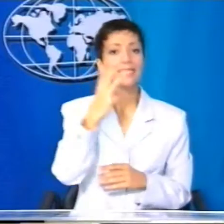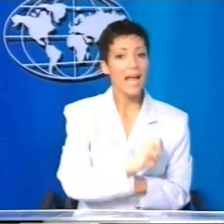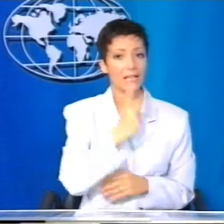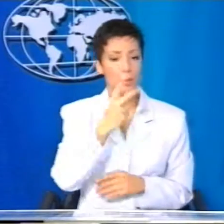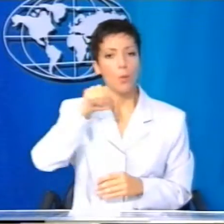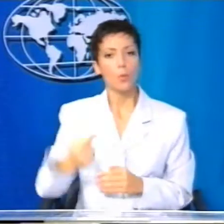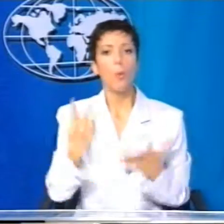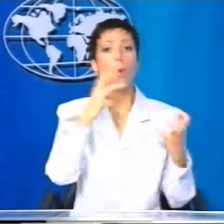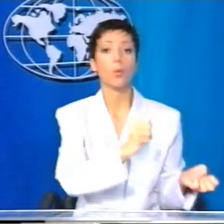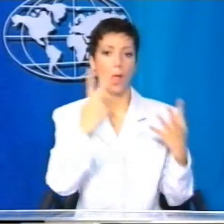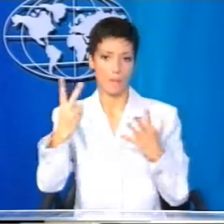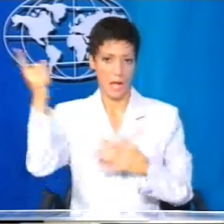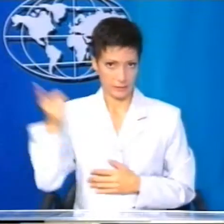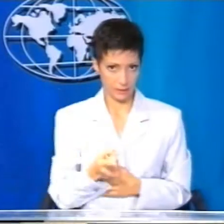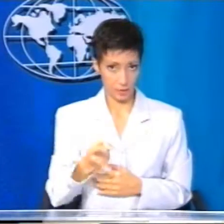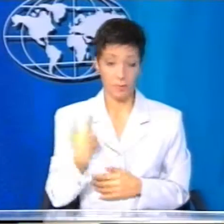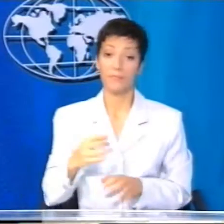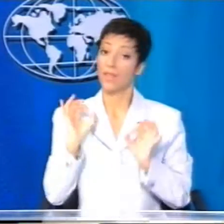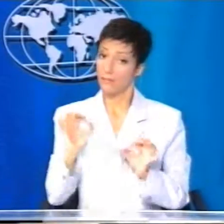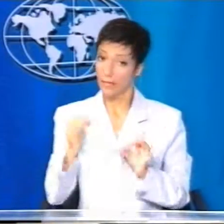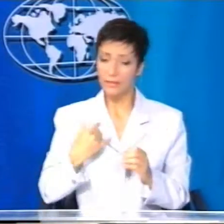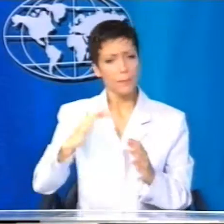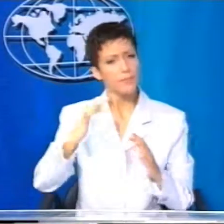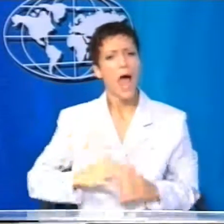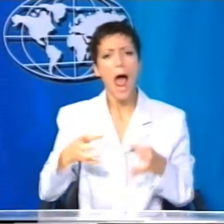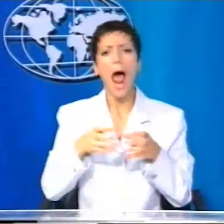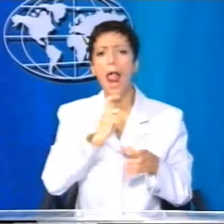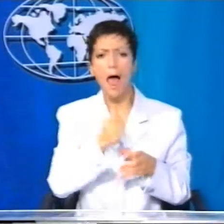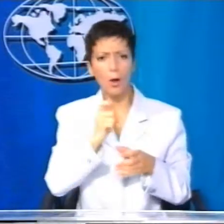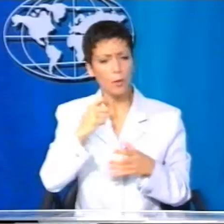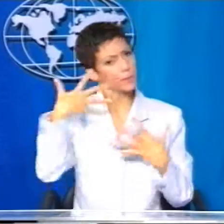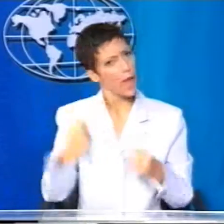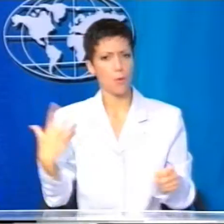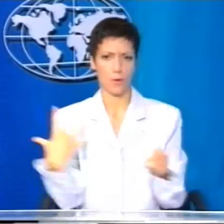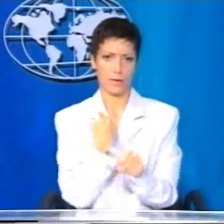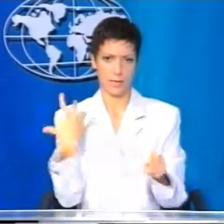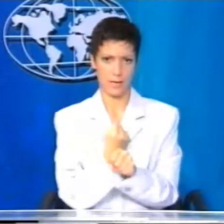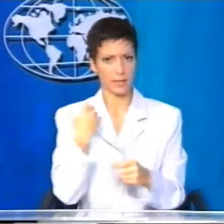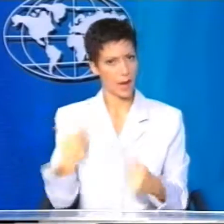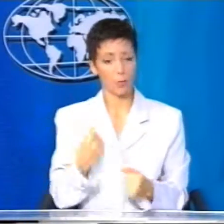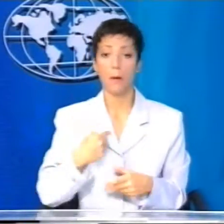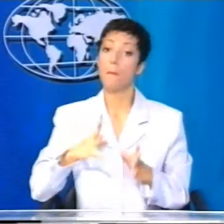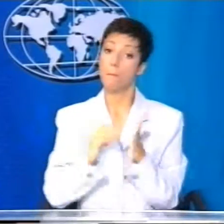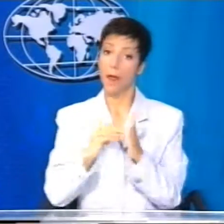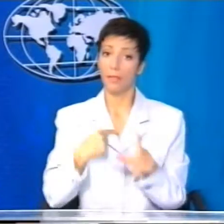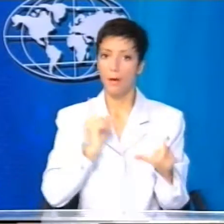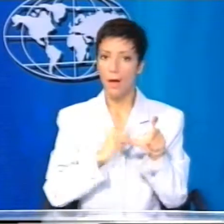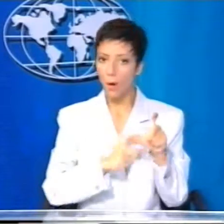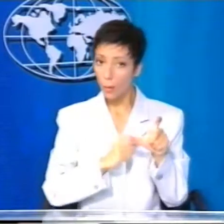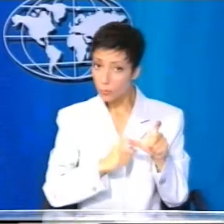32,87%. Ανάμεσα στους νικητές της χθεσινής βραδιάς είναι αναμφισβήτητα το Κομμουνιστικό Κόμμα της Ελλάδας, που αύξησε